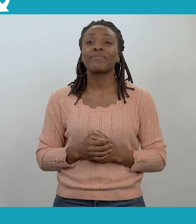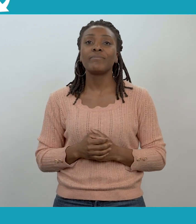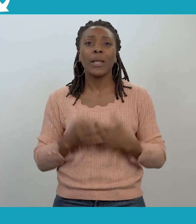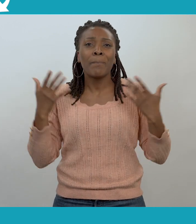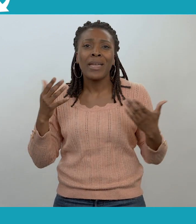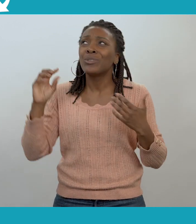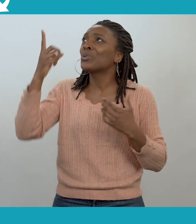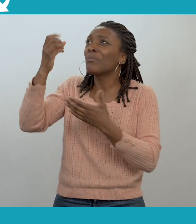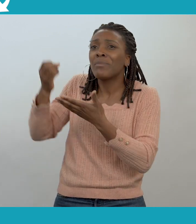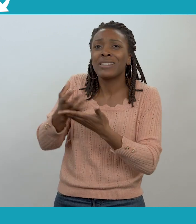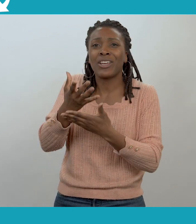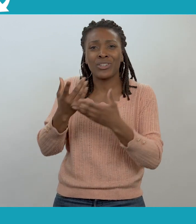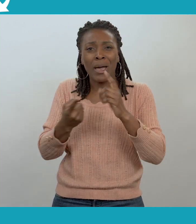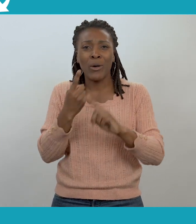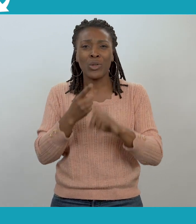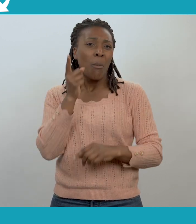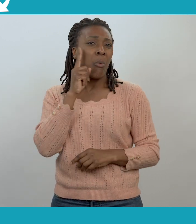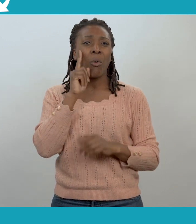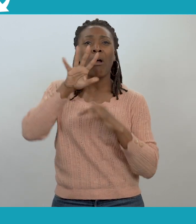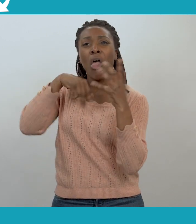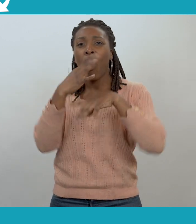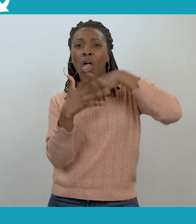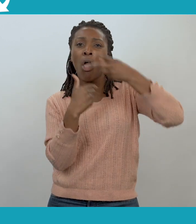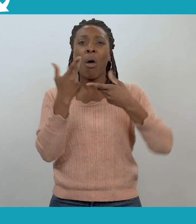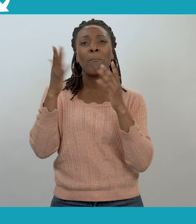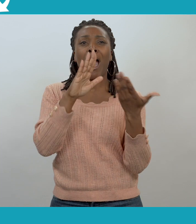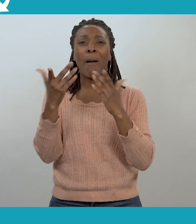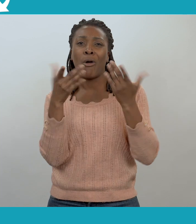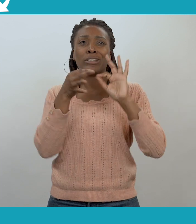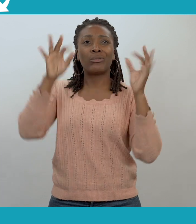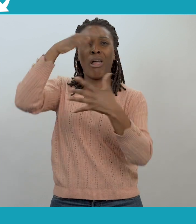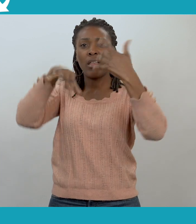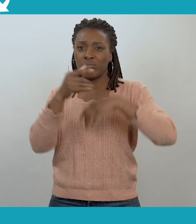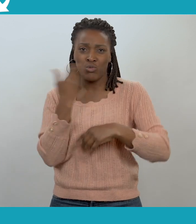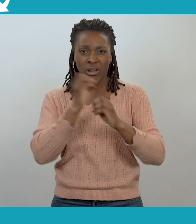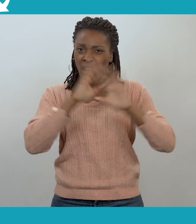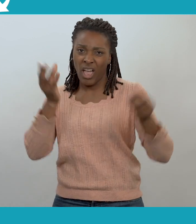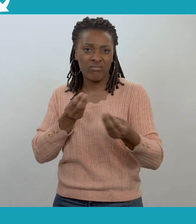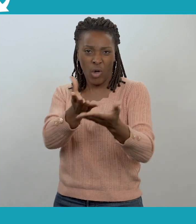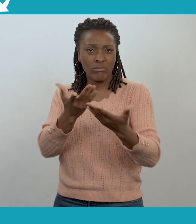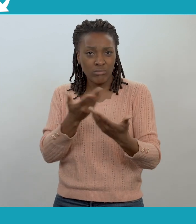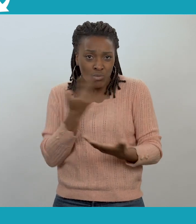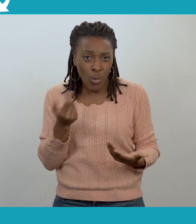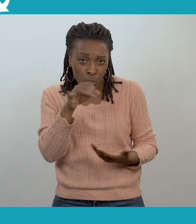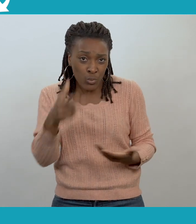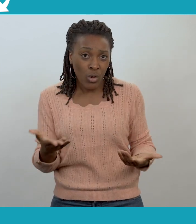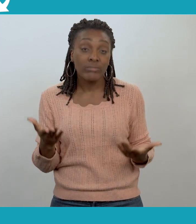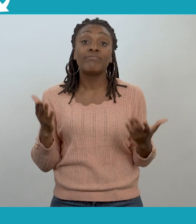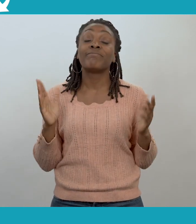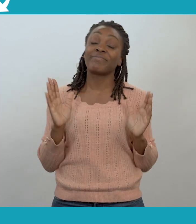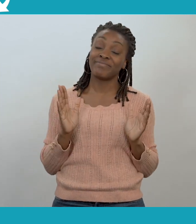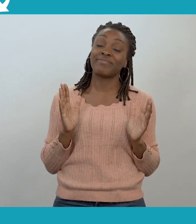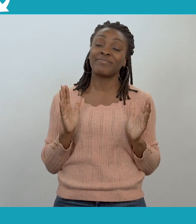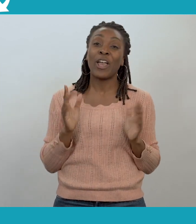de Dieu est si important, pourquoi l'enrober de paraboles? Pourquoi ne pas être plus clair? Eh bien, les devinettes